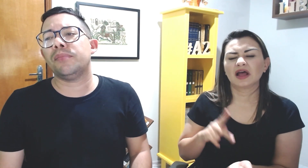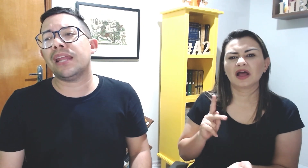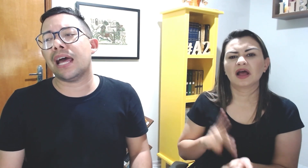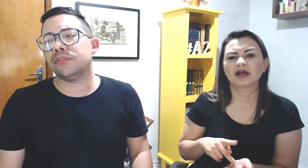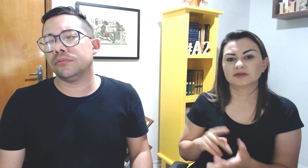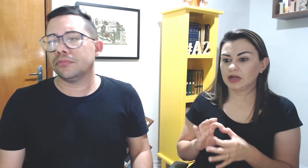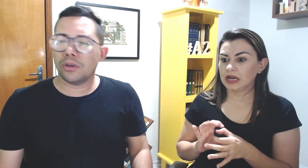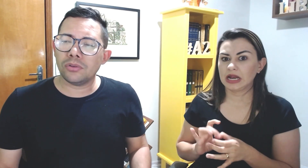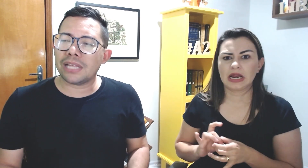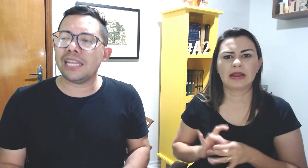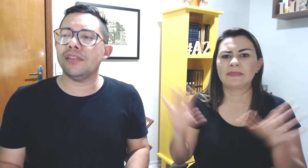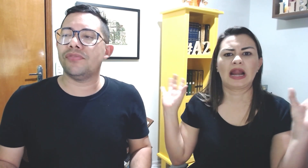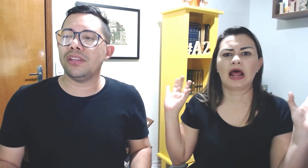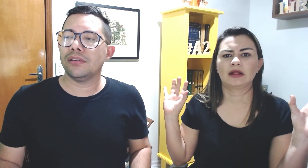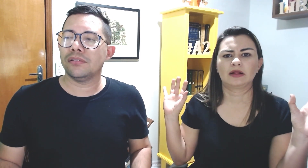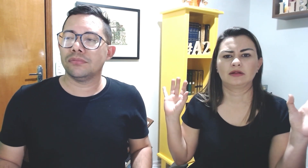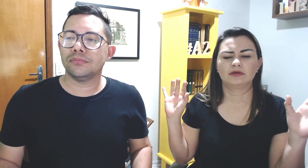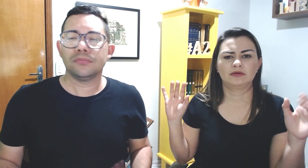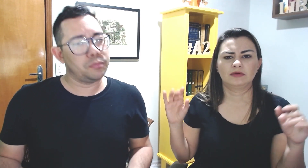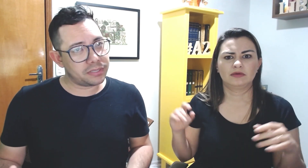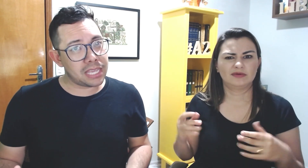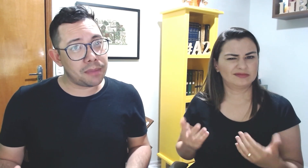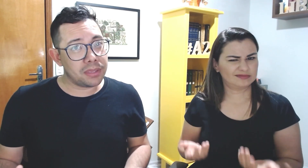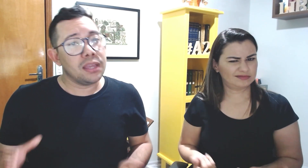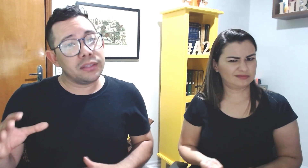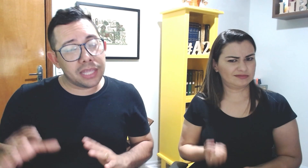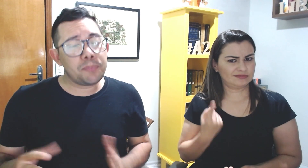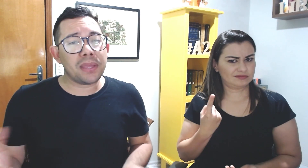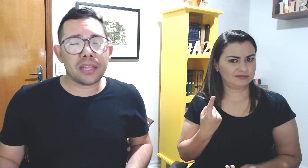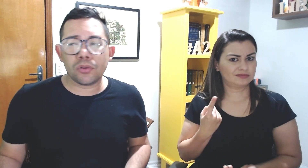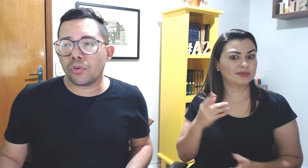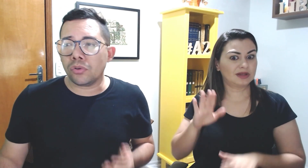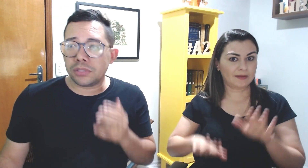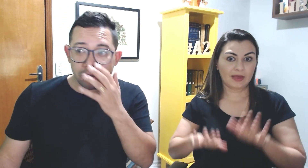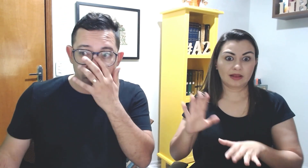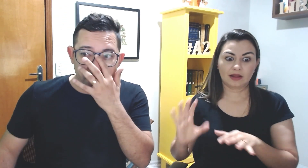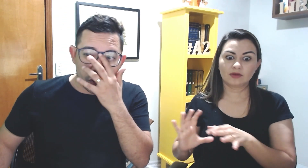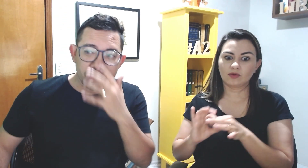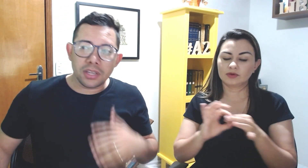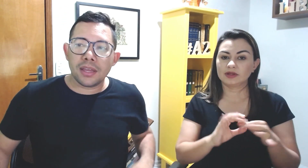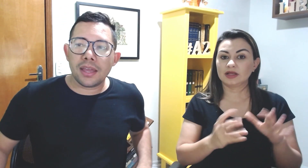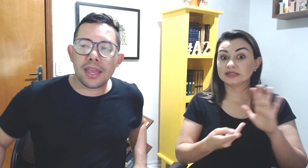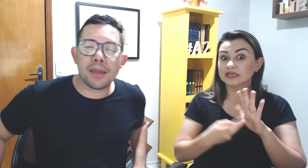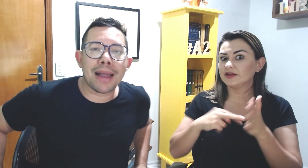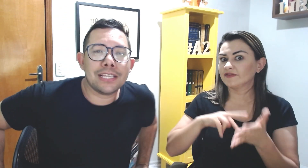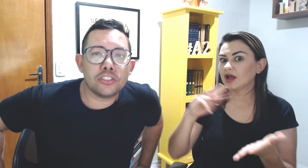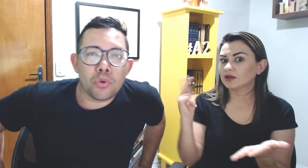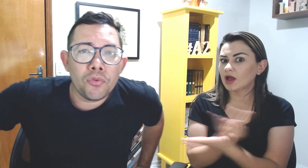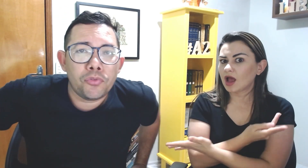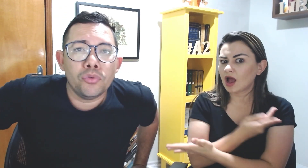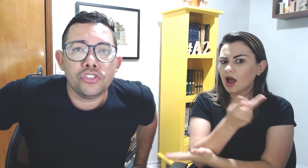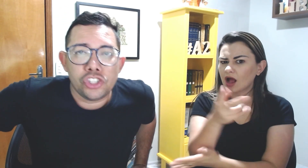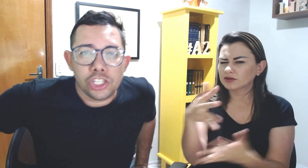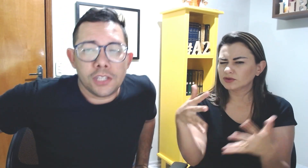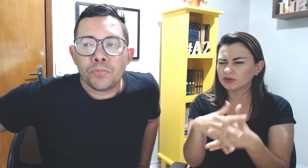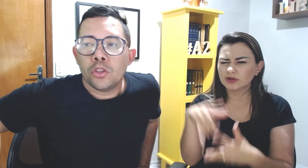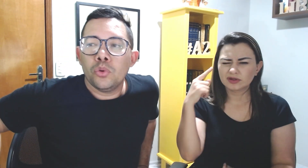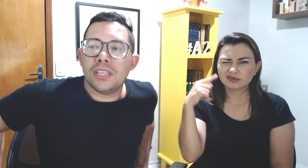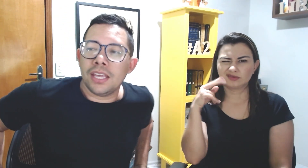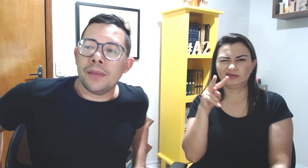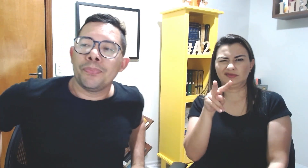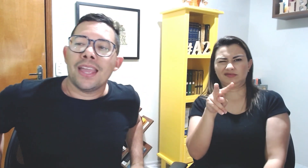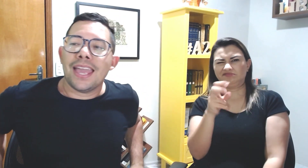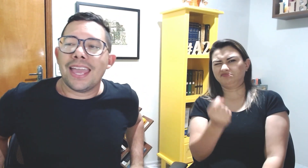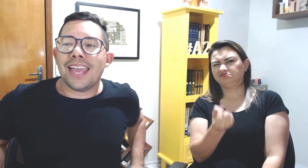tá liberado, ou tá livre, percebe? Dependendo do contexto, você pode mais confundir